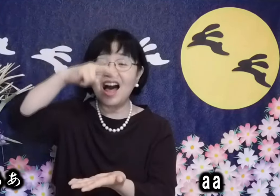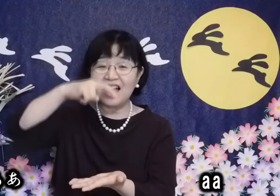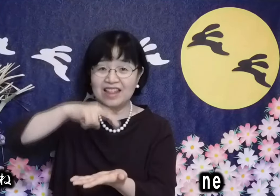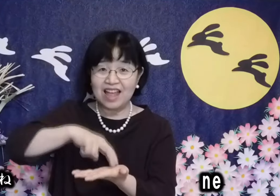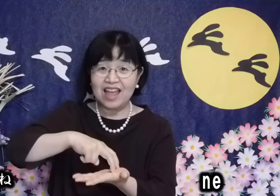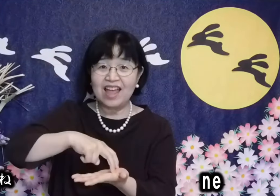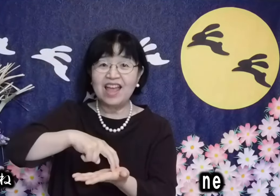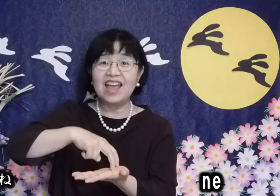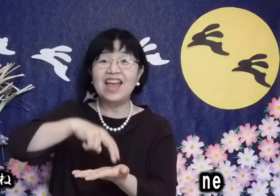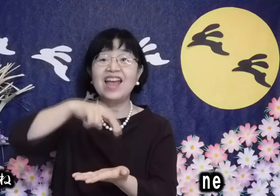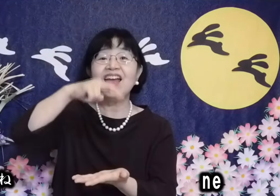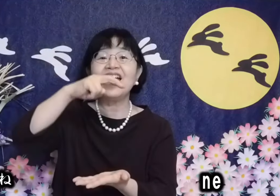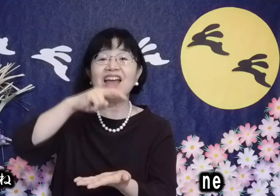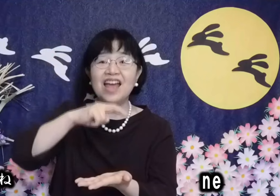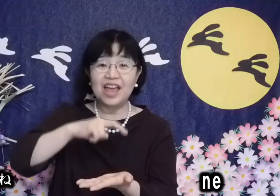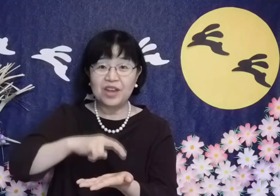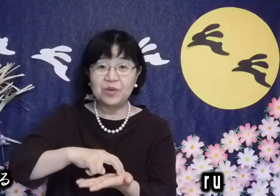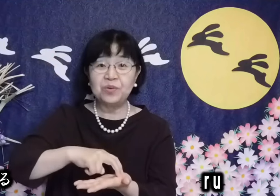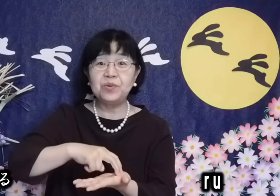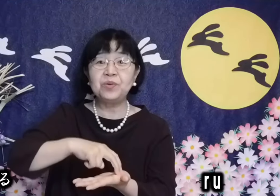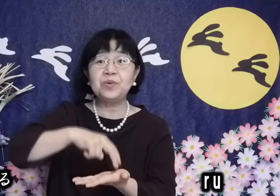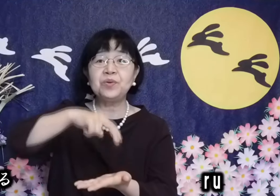跳ねる